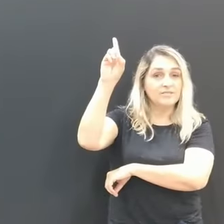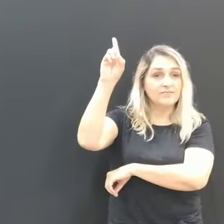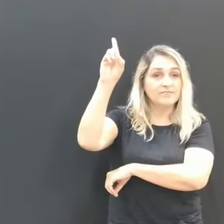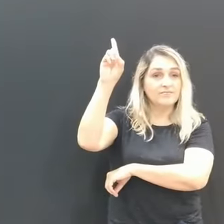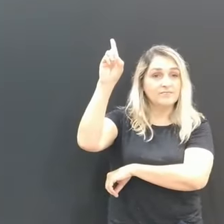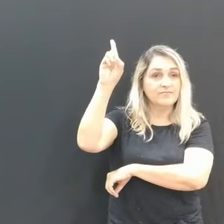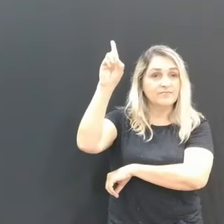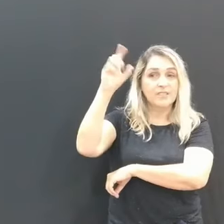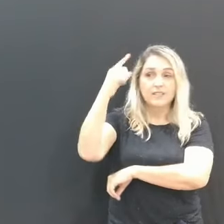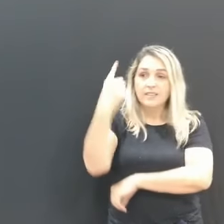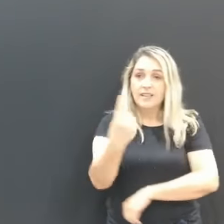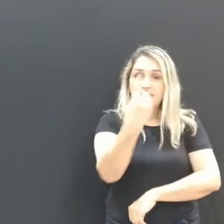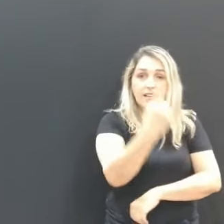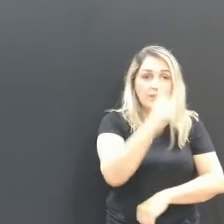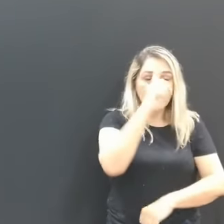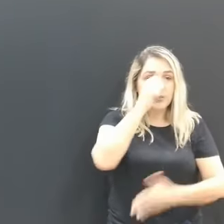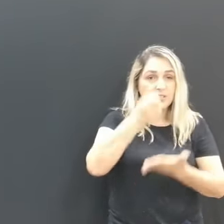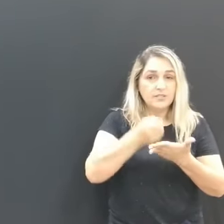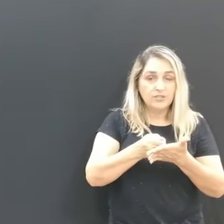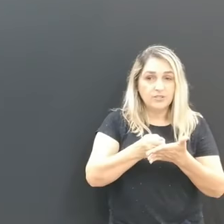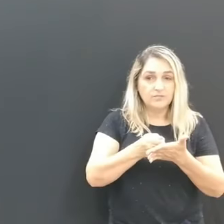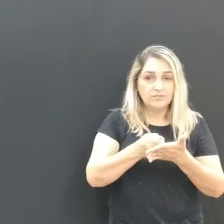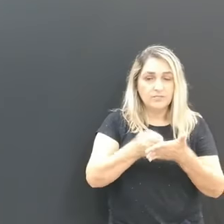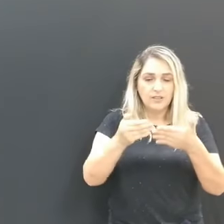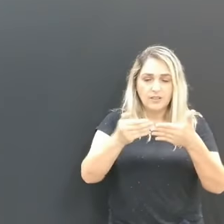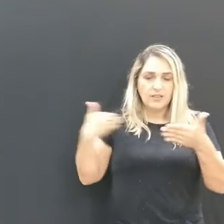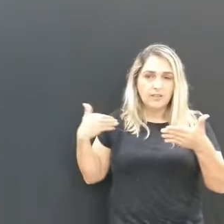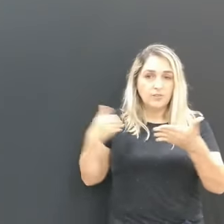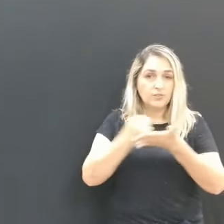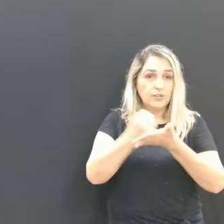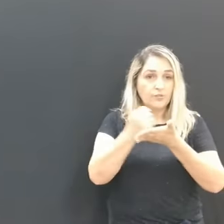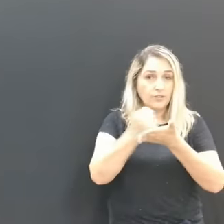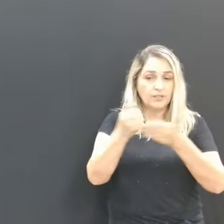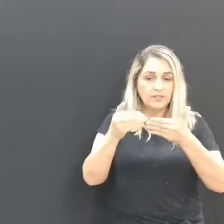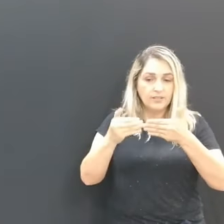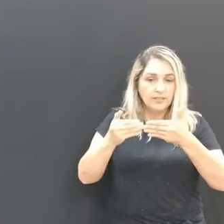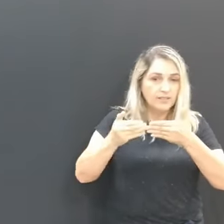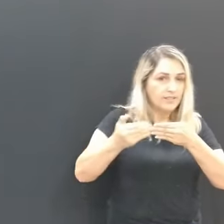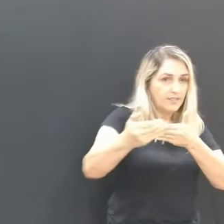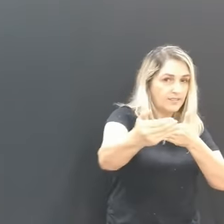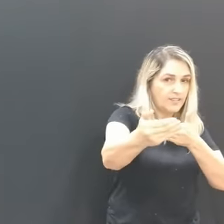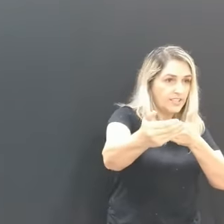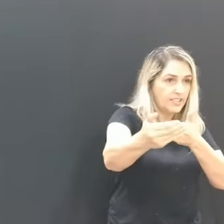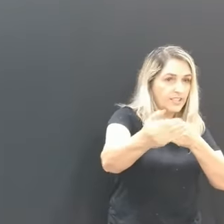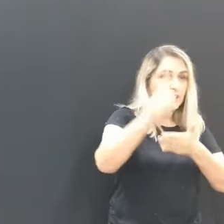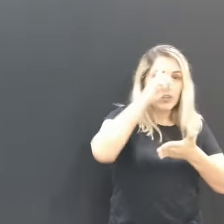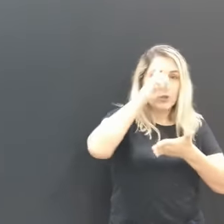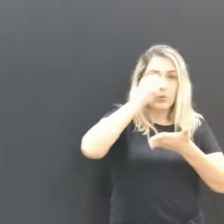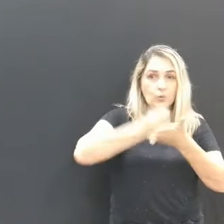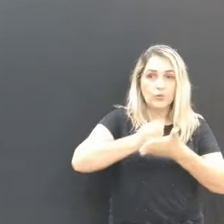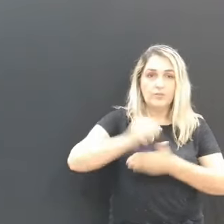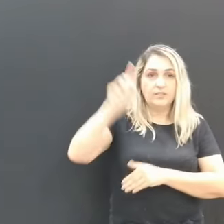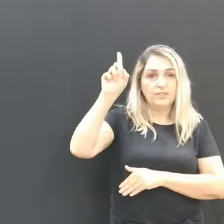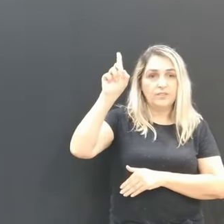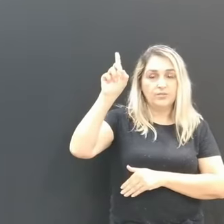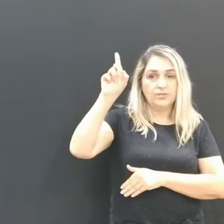em Deus. Ter uma vida de confiança em Deus. Todos nós precisamos. Se antes a nossa vida